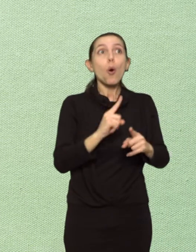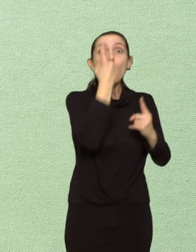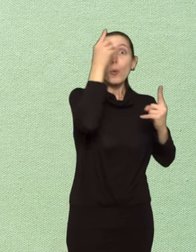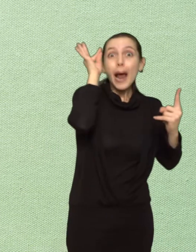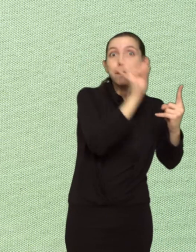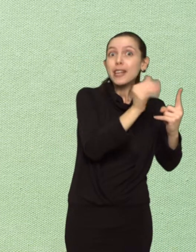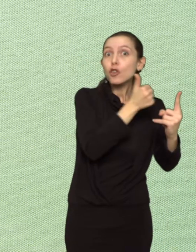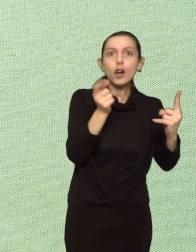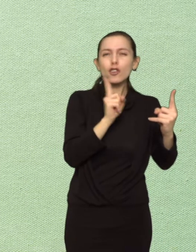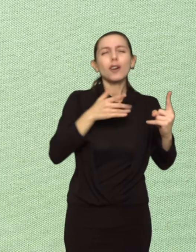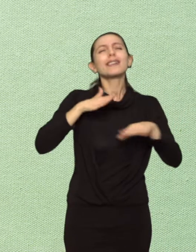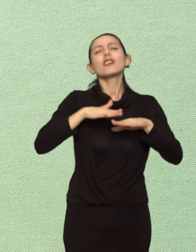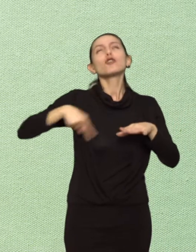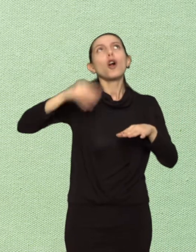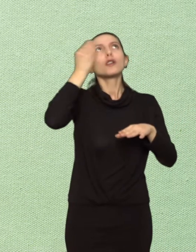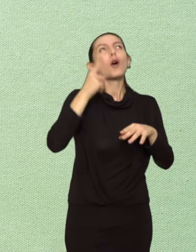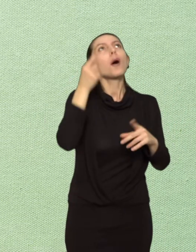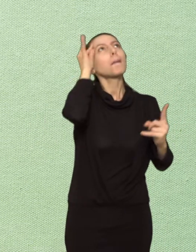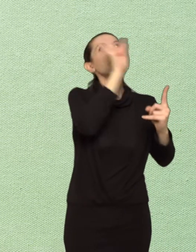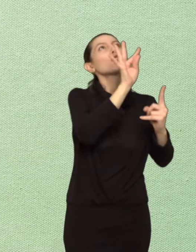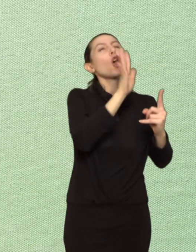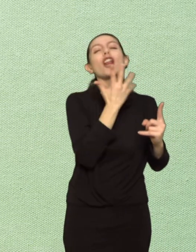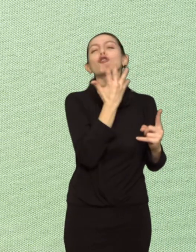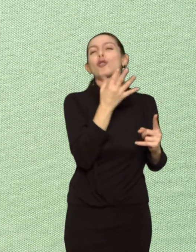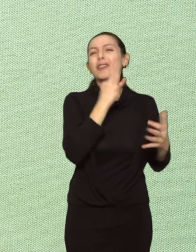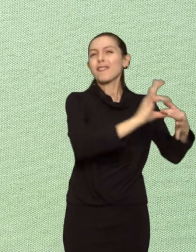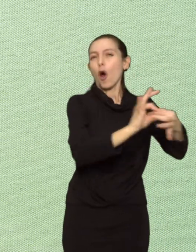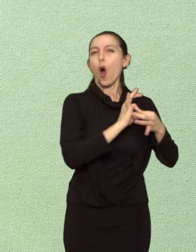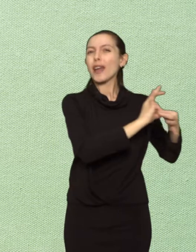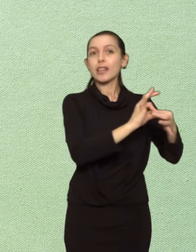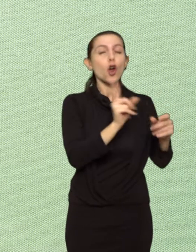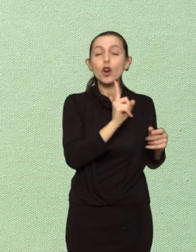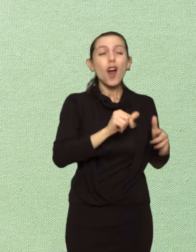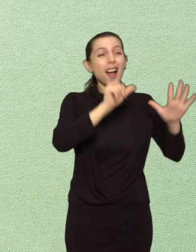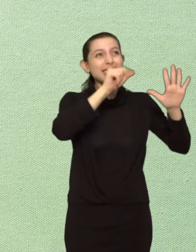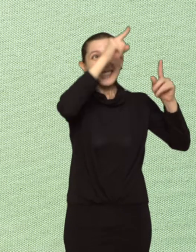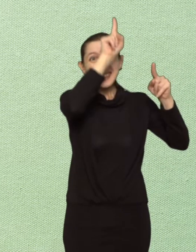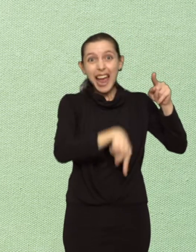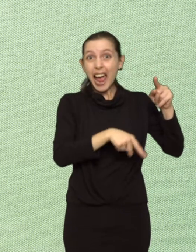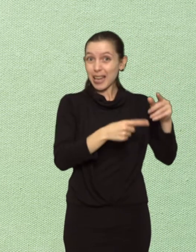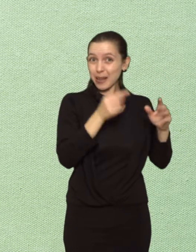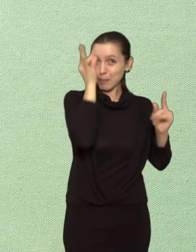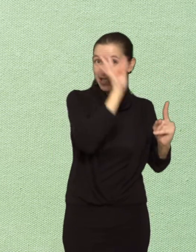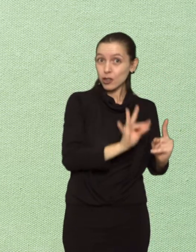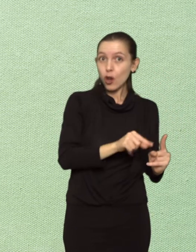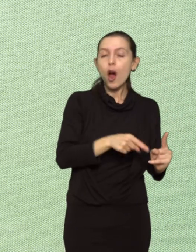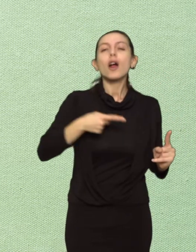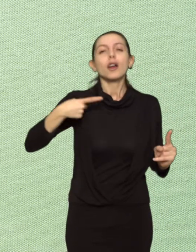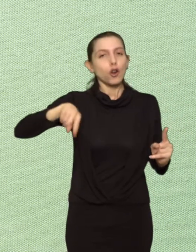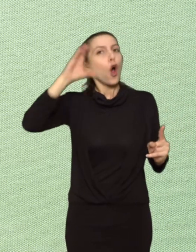come spesso si pensa, quella 5 sulla coesione, ma tutte e sei le missioni saranno